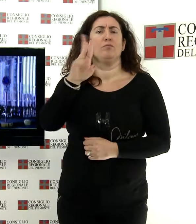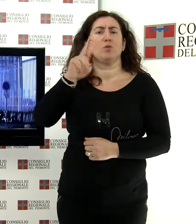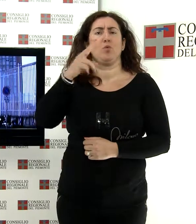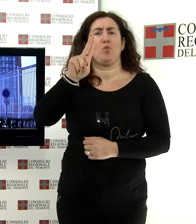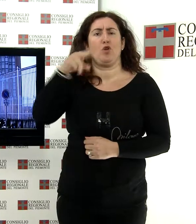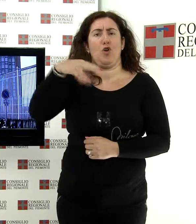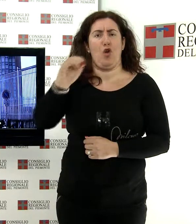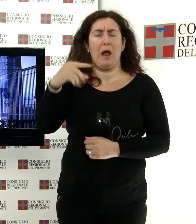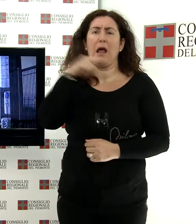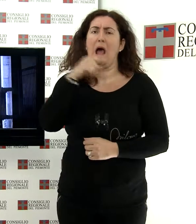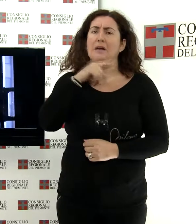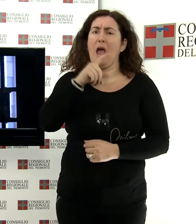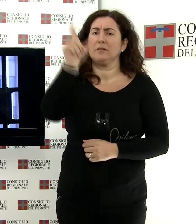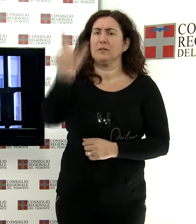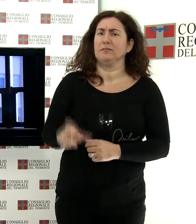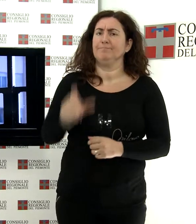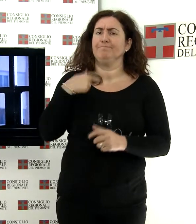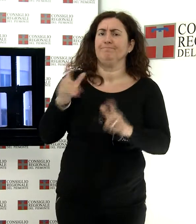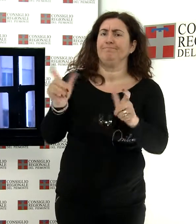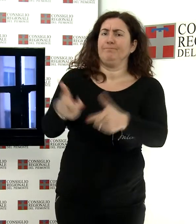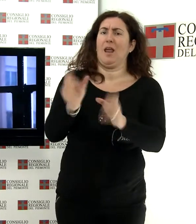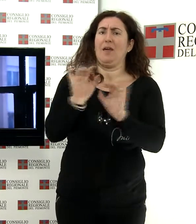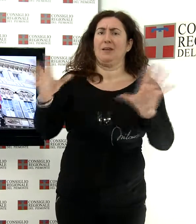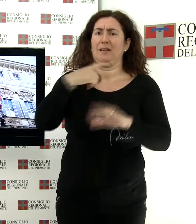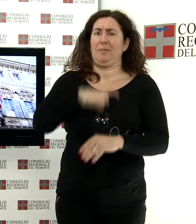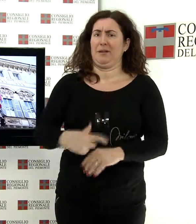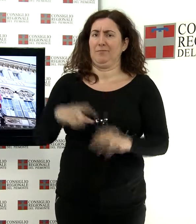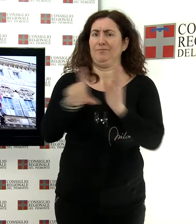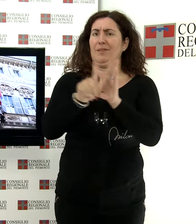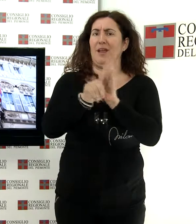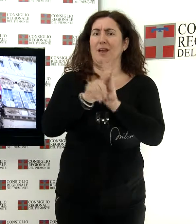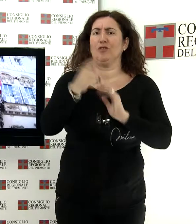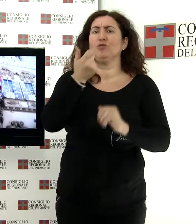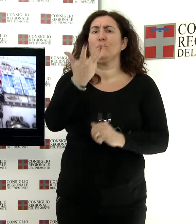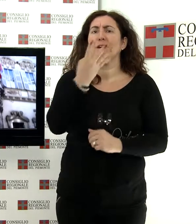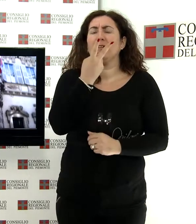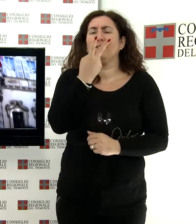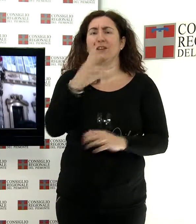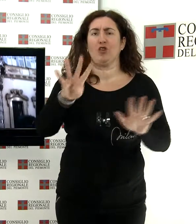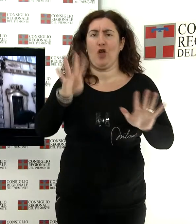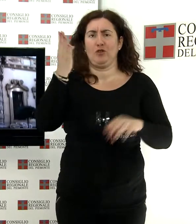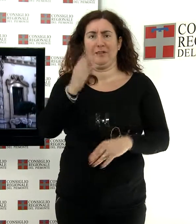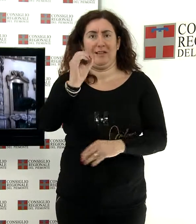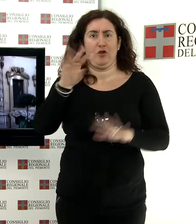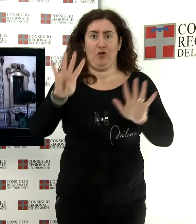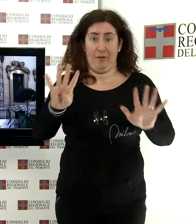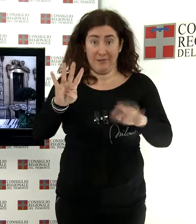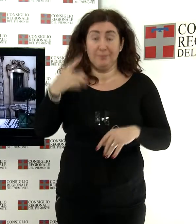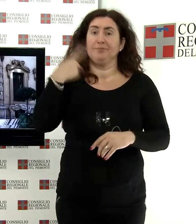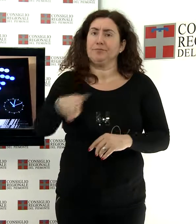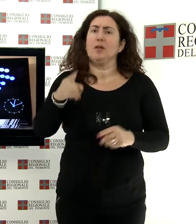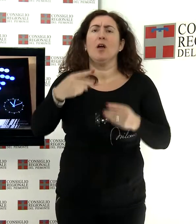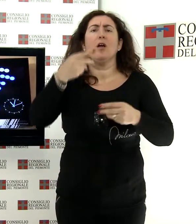personale previsto dalla legge regionale numero 2809. Il Consiglio regionale ha inoltre approvato la norma relativa ai consigli